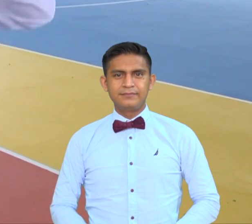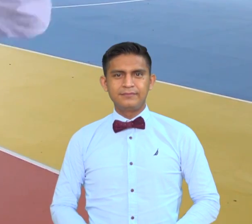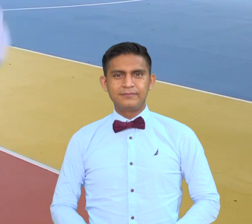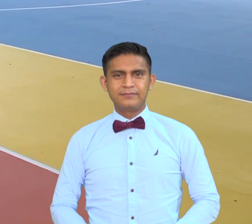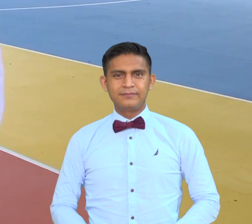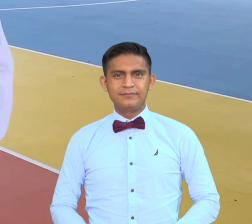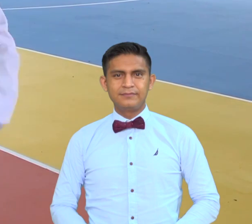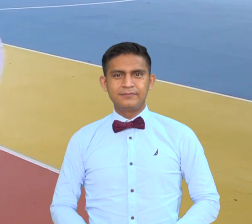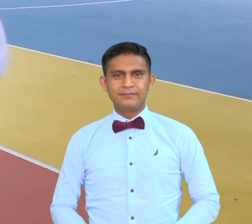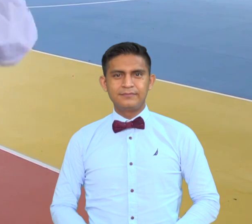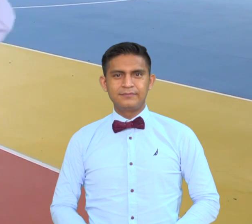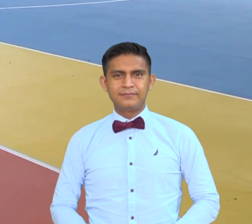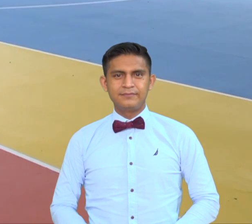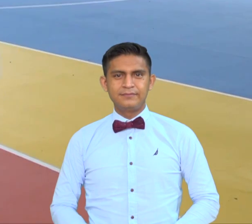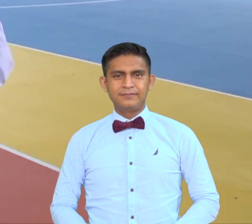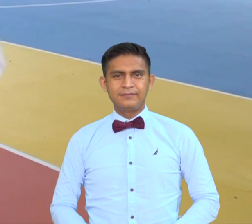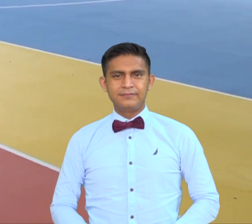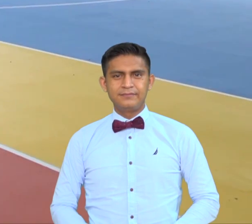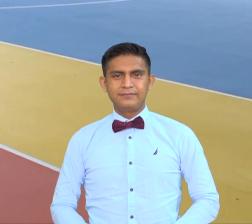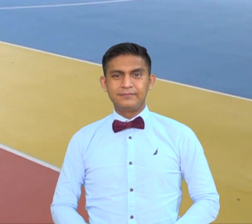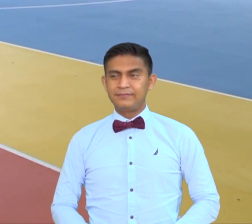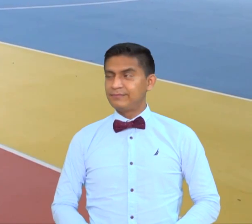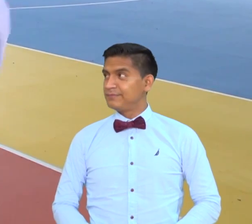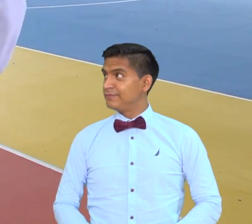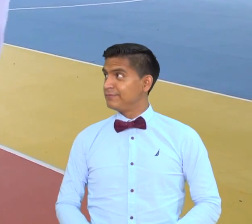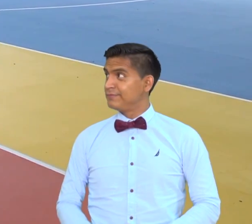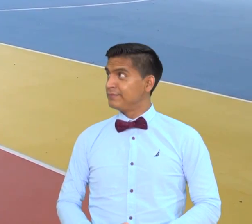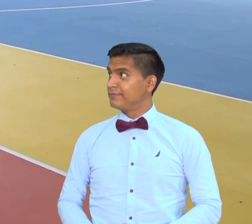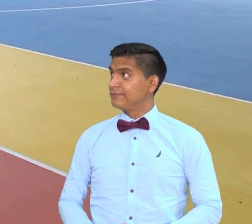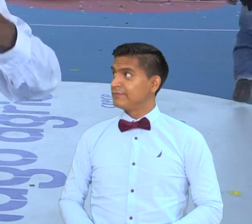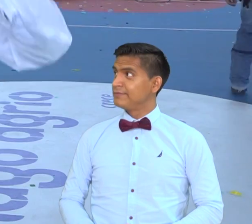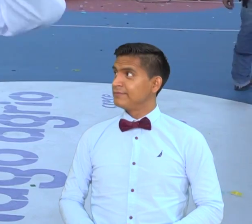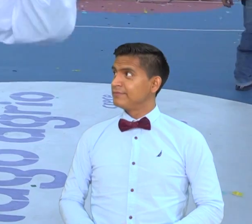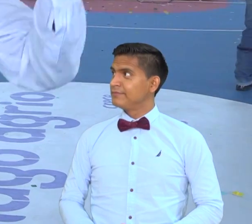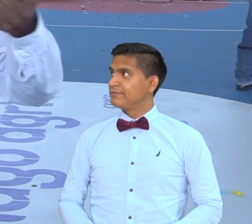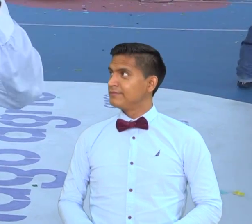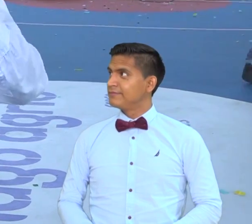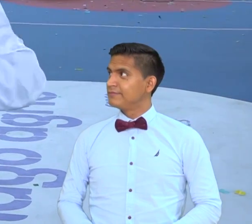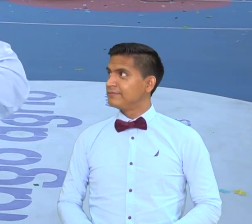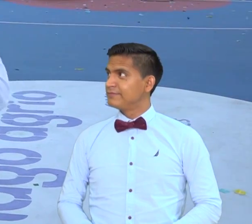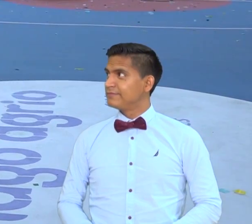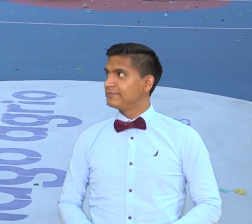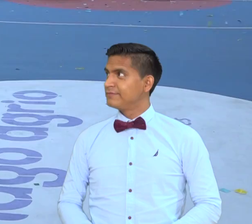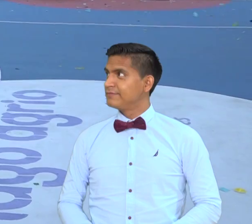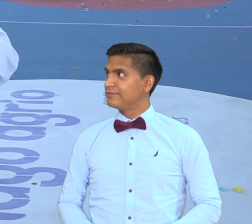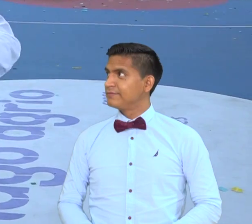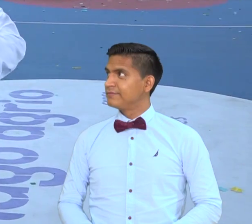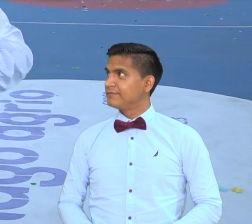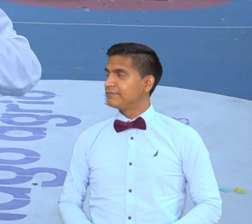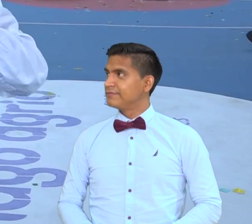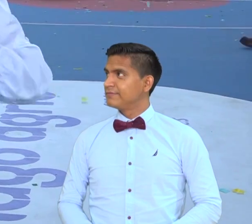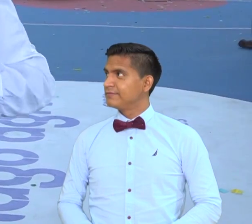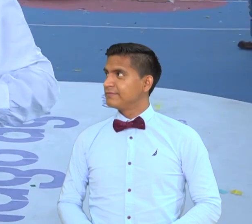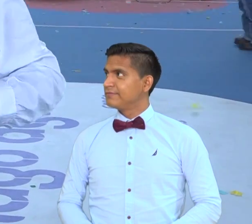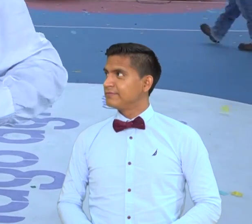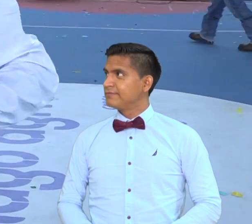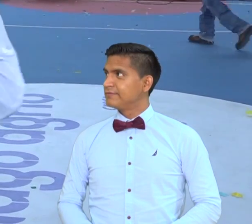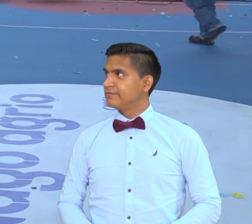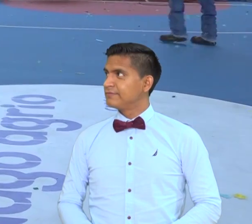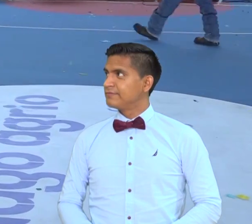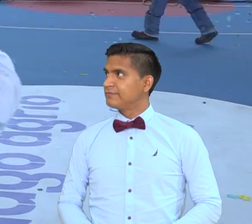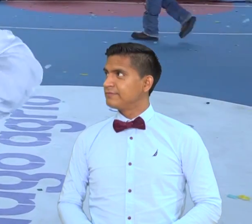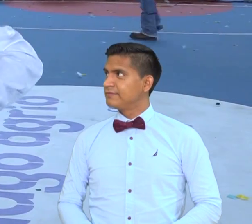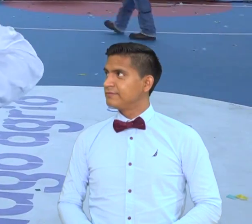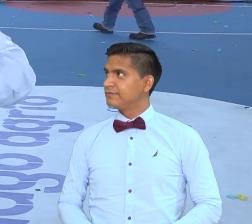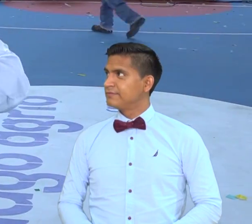muy contenta. Muchas gracias, los quiero mucho. Esta cubierta está muy bonita. De corazón espero que